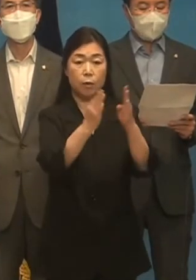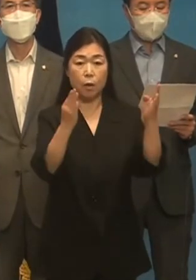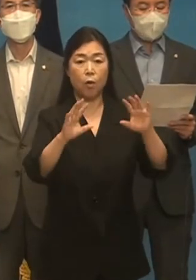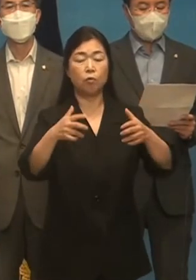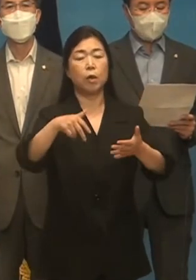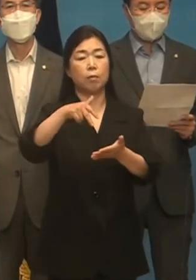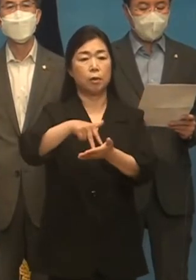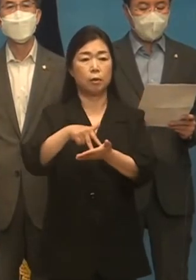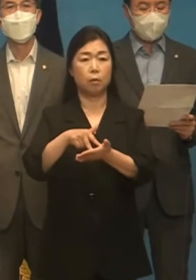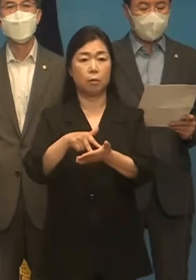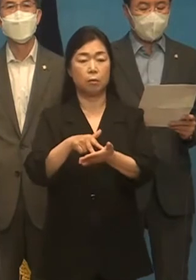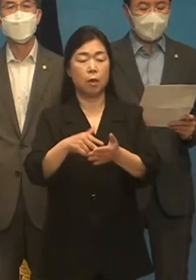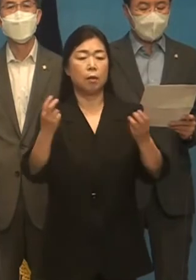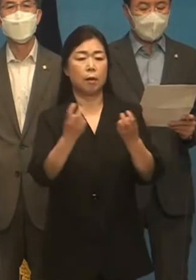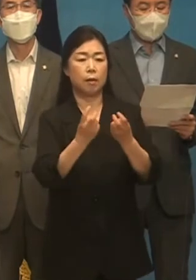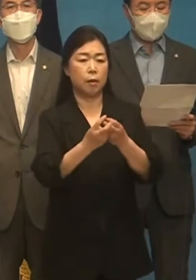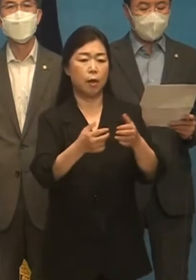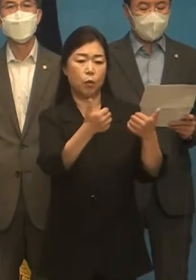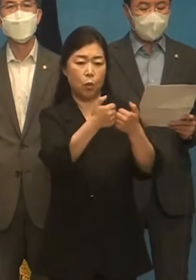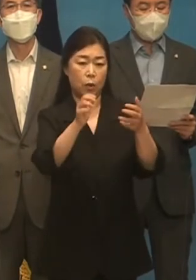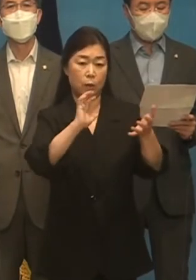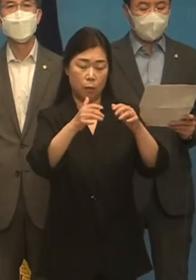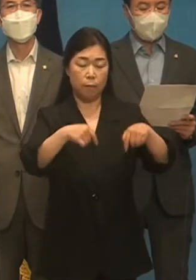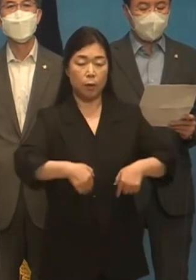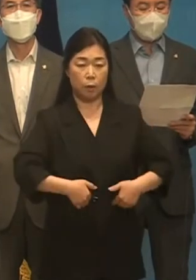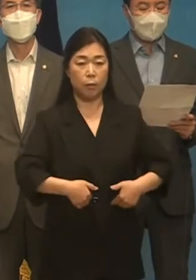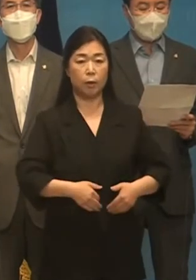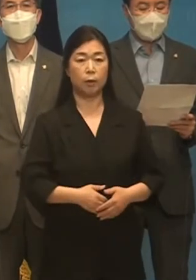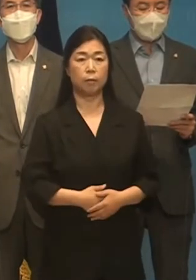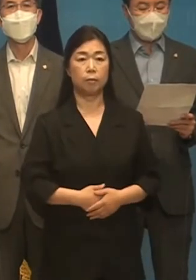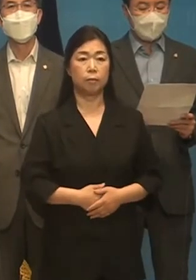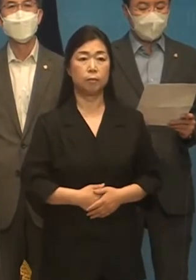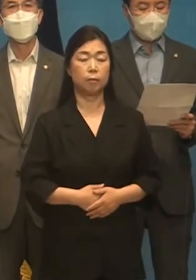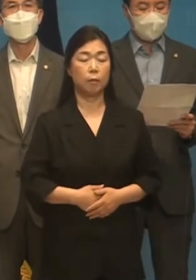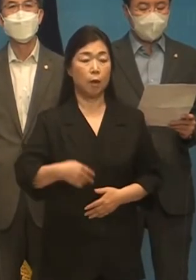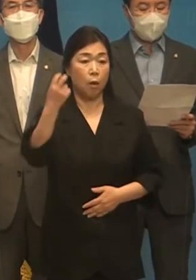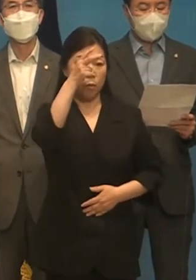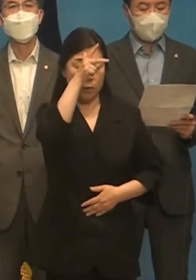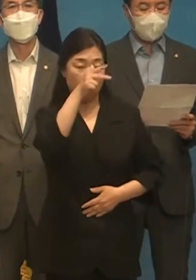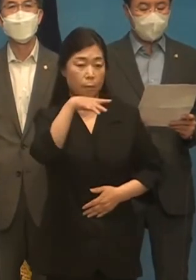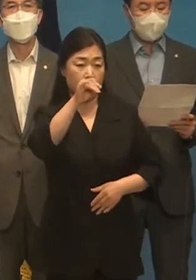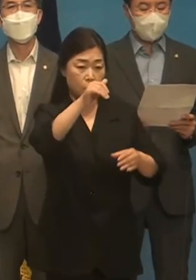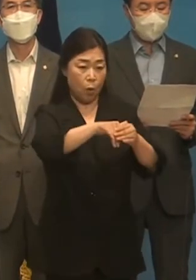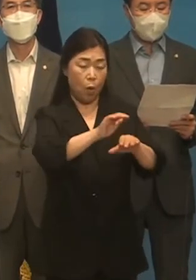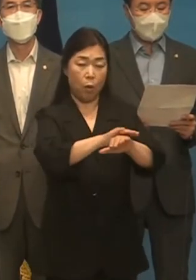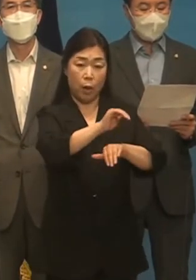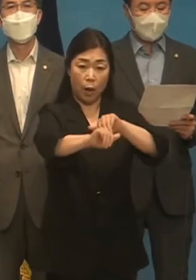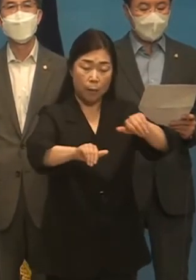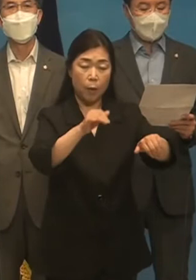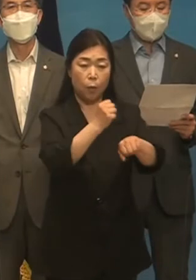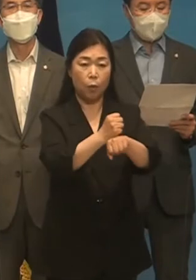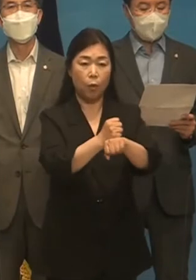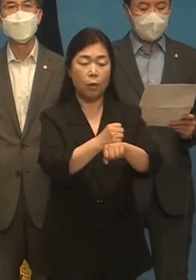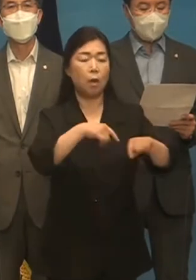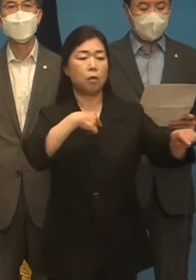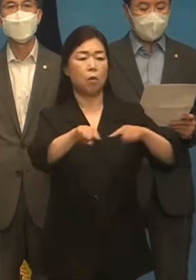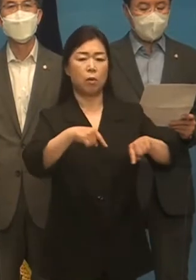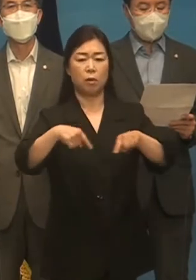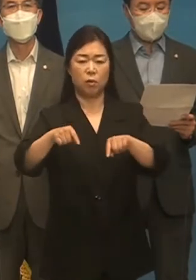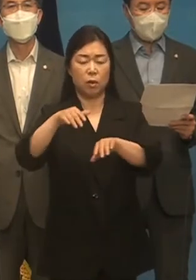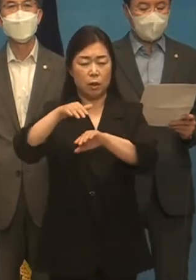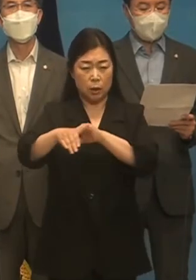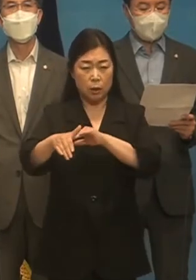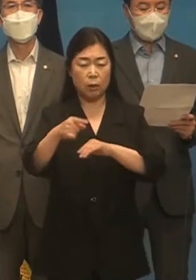국회 차원의 대책을 논의해야 합니다. 검찰이 선거에 개입하고 정당